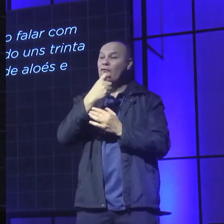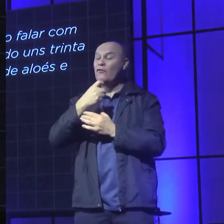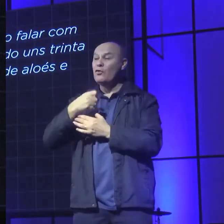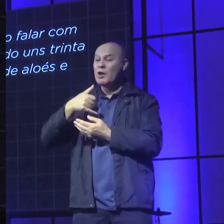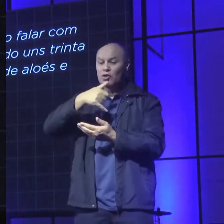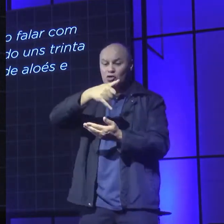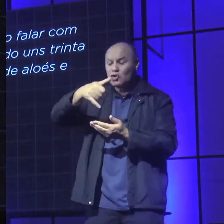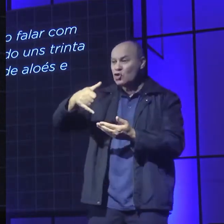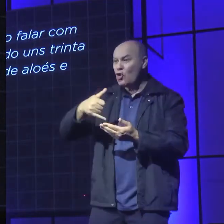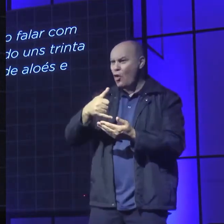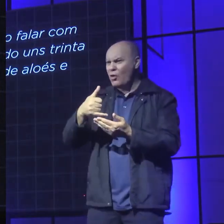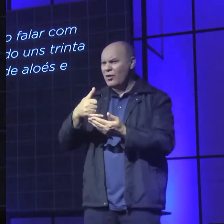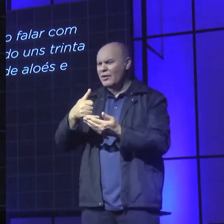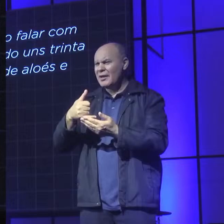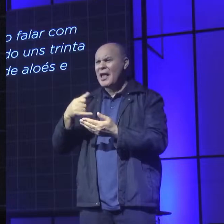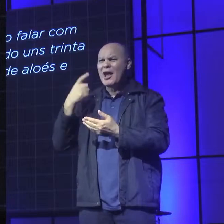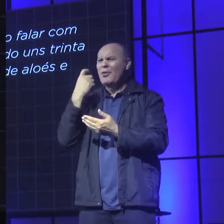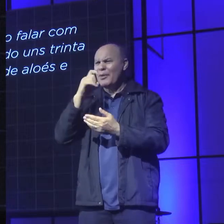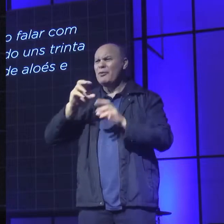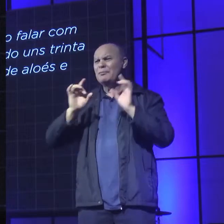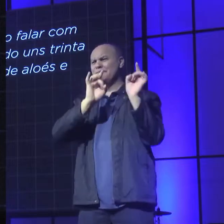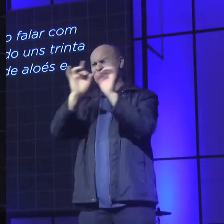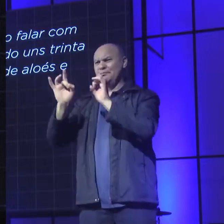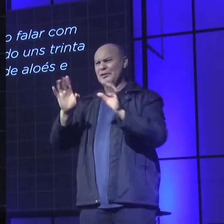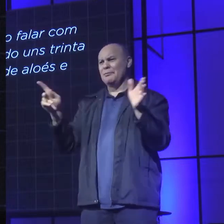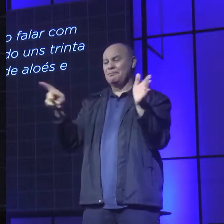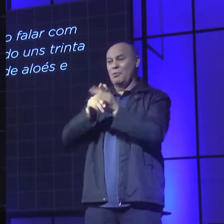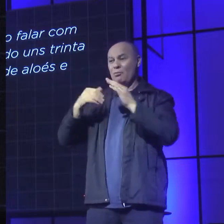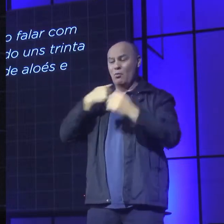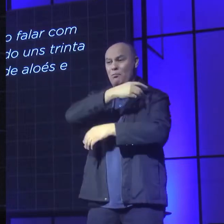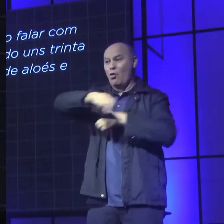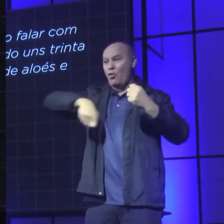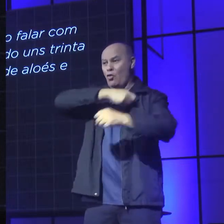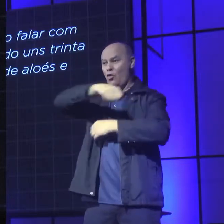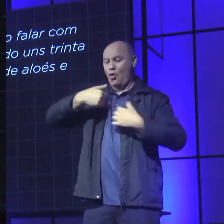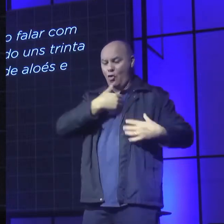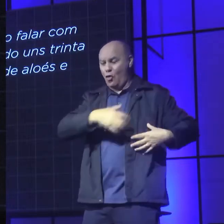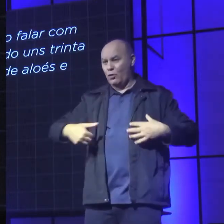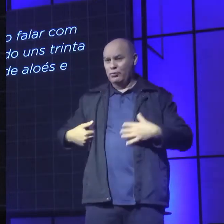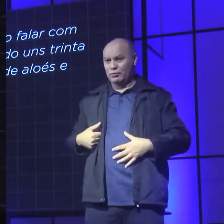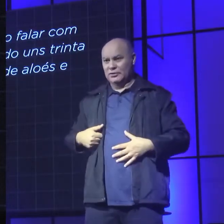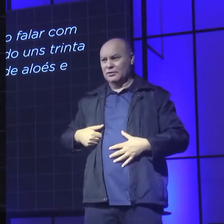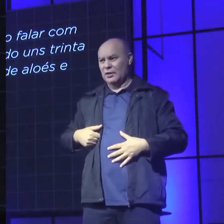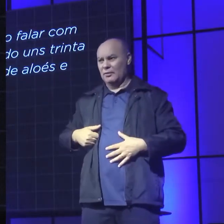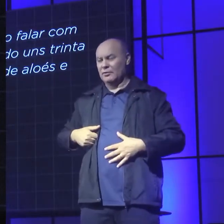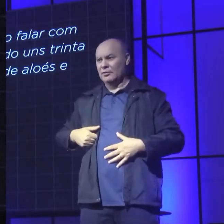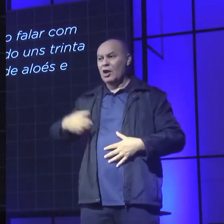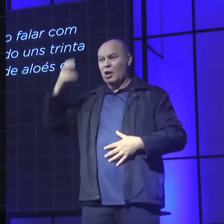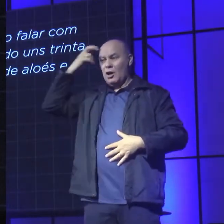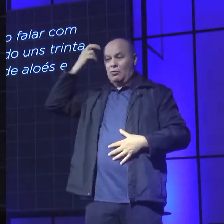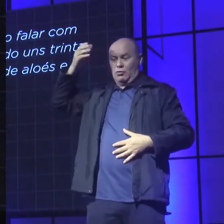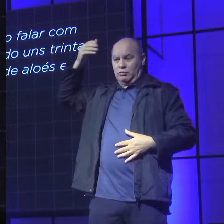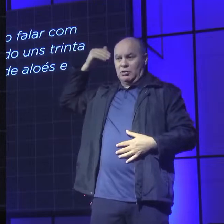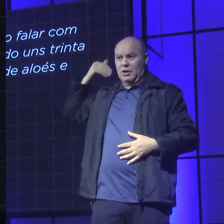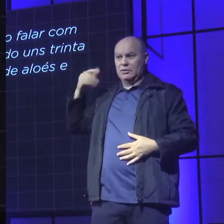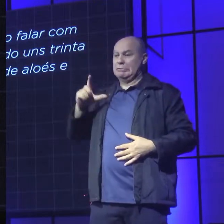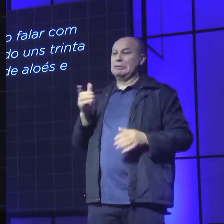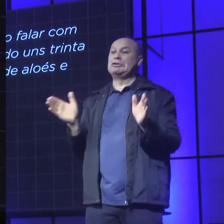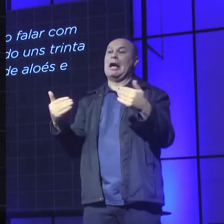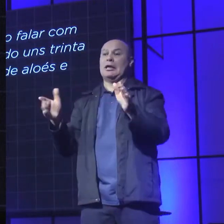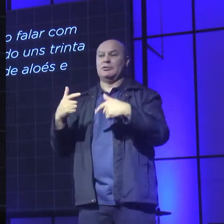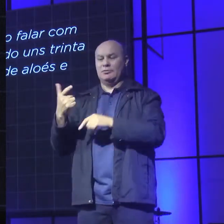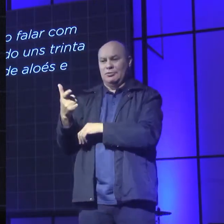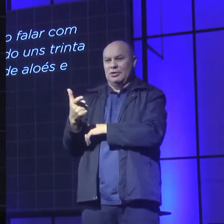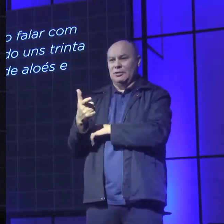de perfume, de mirra, de aloés, que eles enrolavam o corpo, porque eles não botavam em caixão, botavam ali um produto e fachavam o